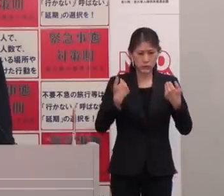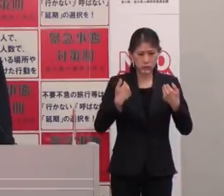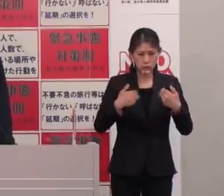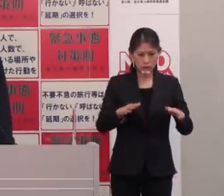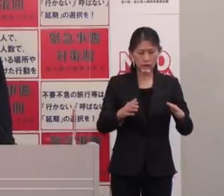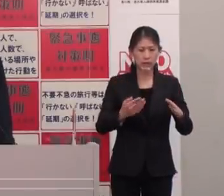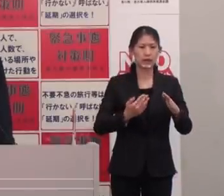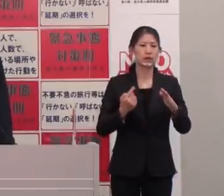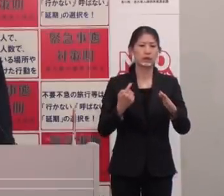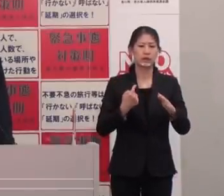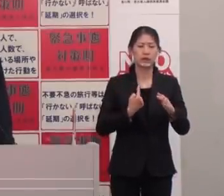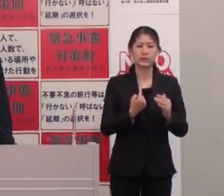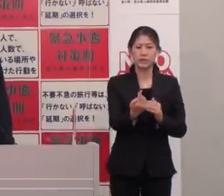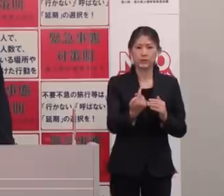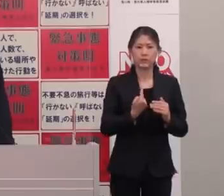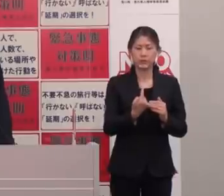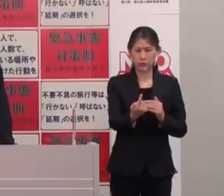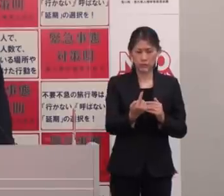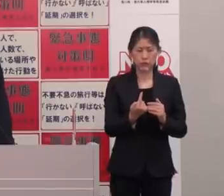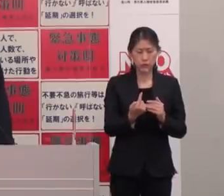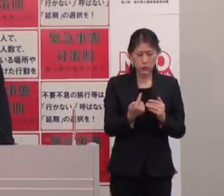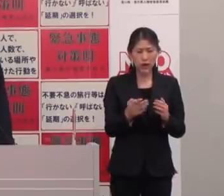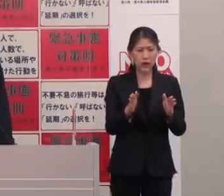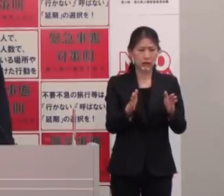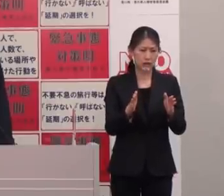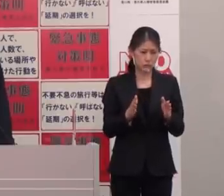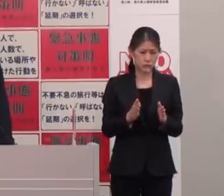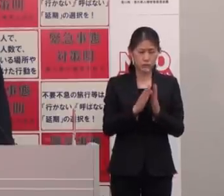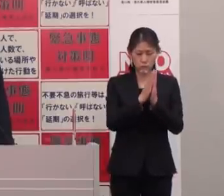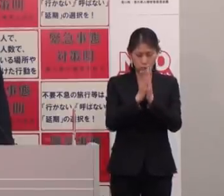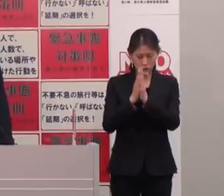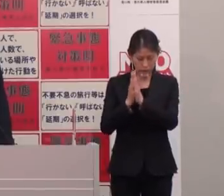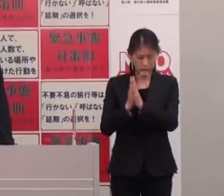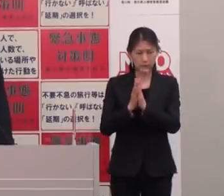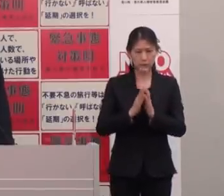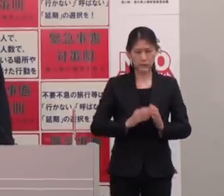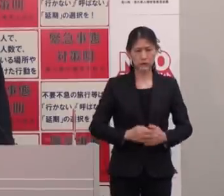ありがとうございます。 他にご質問ございませんか。